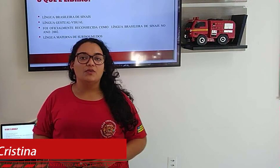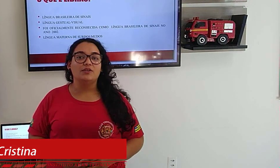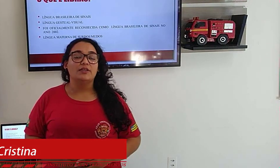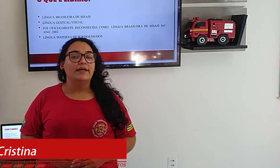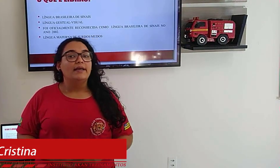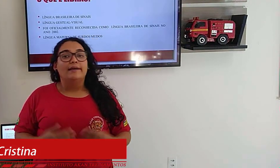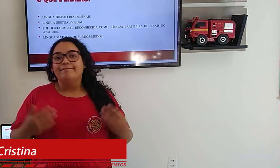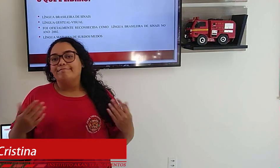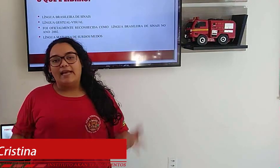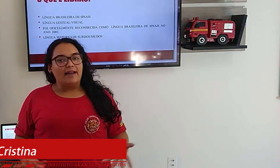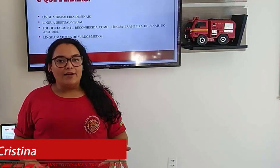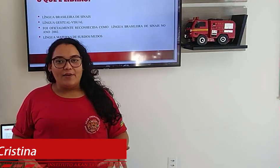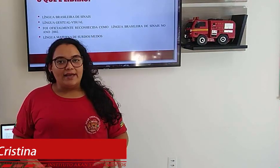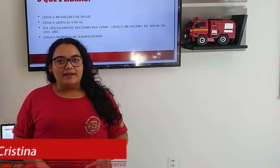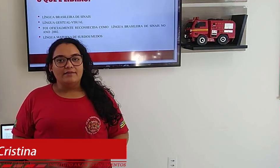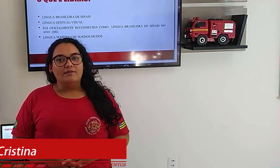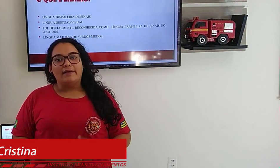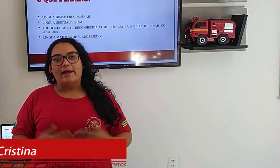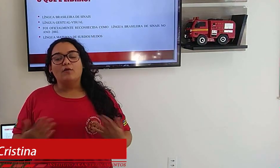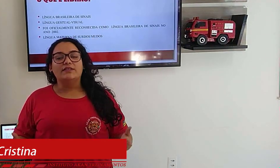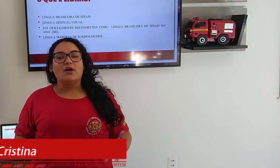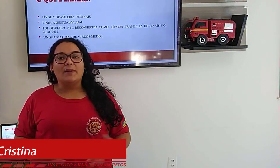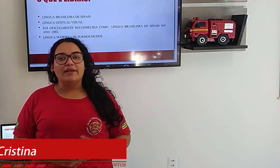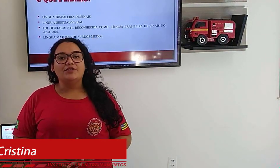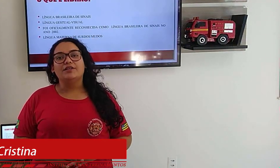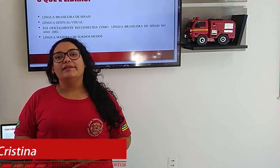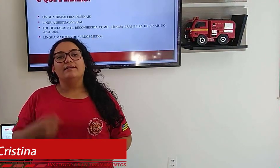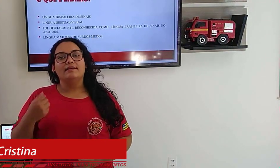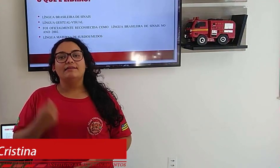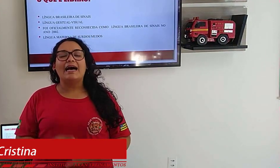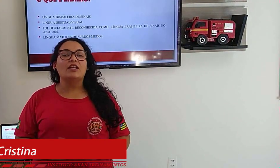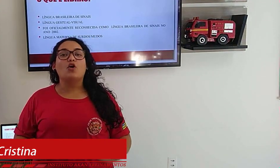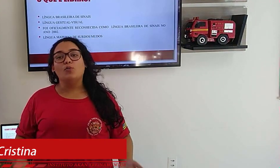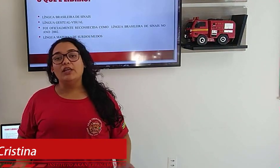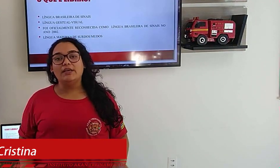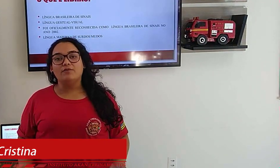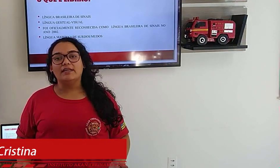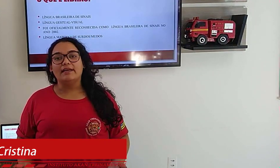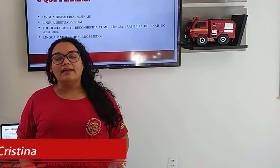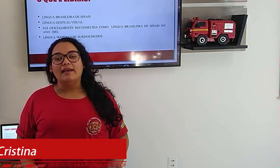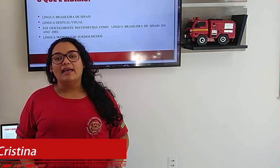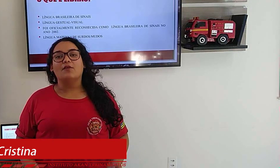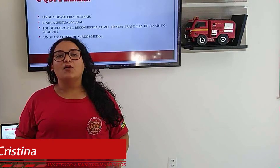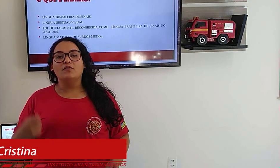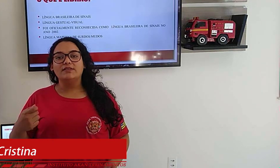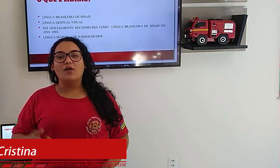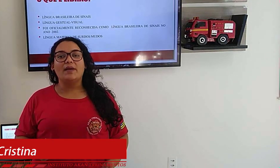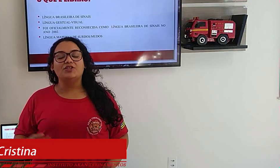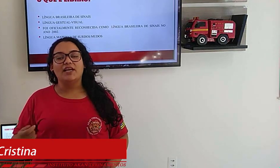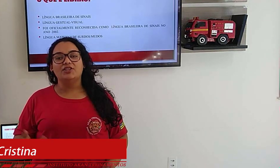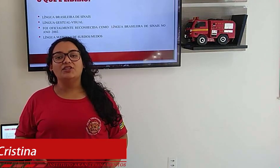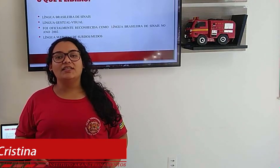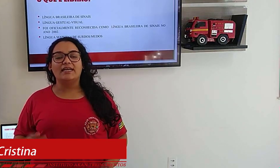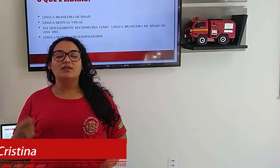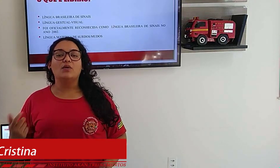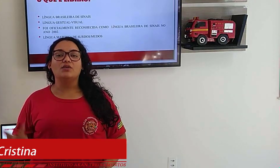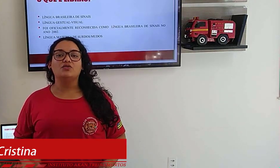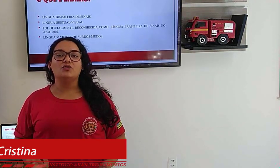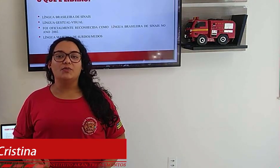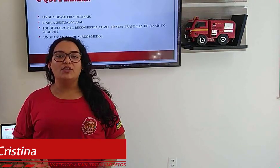2002? Ela não era oficialmente dada como língua, né? Ela foi oficialmente registrada no ano de